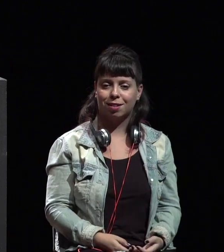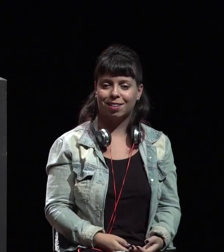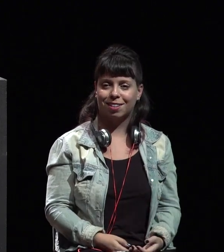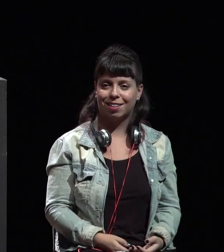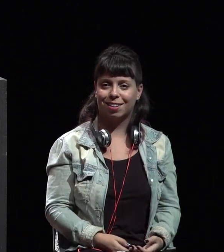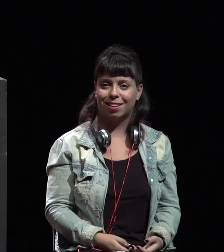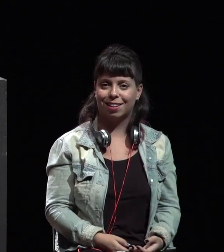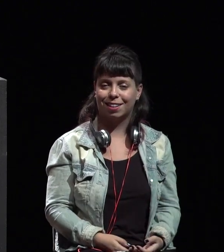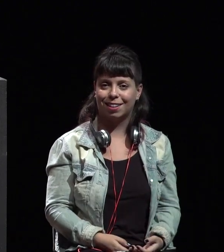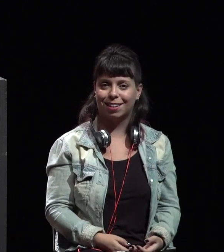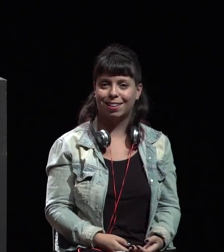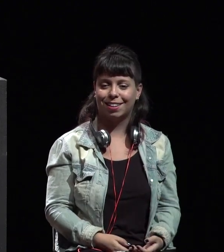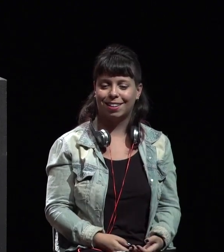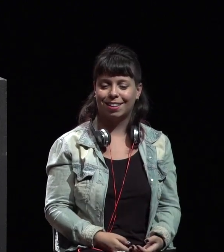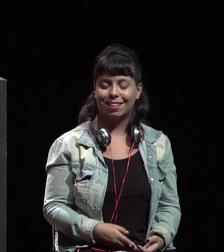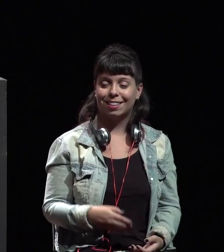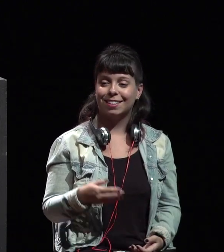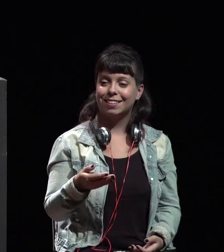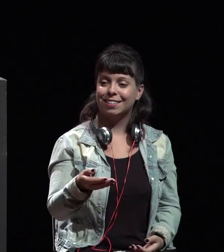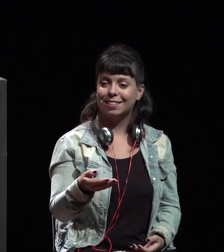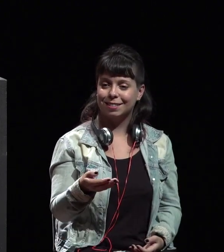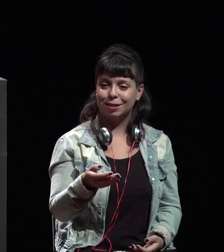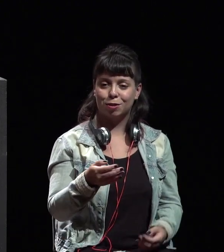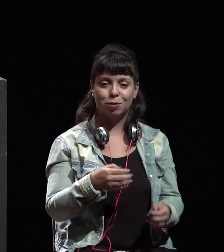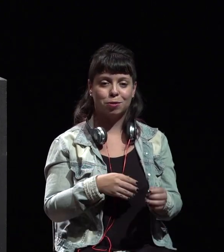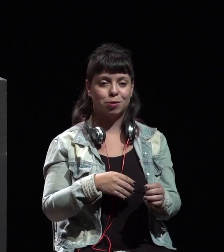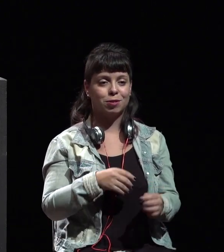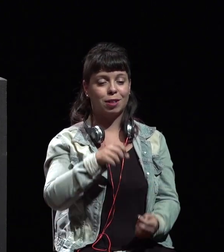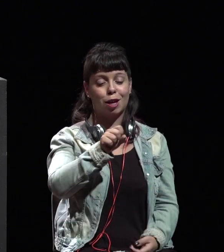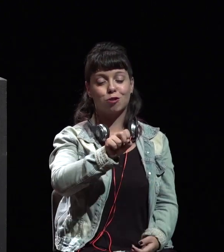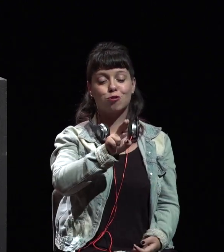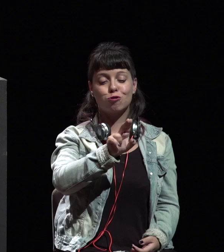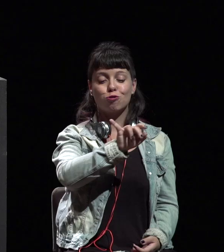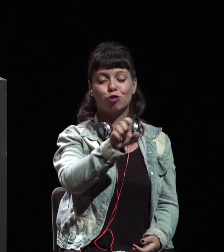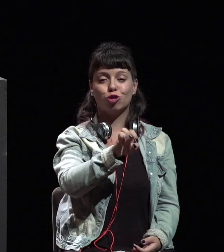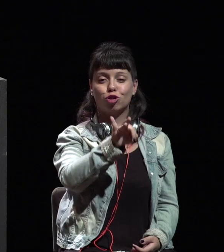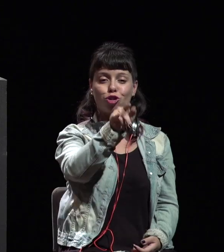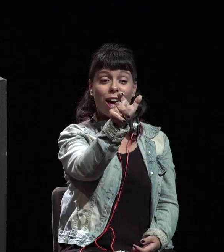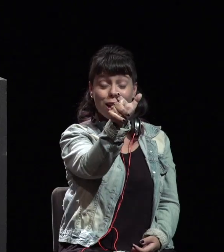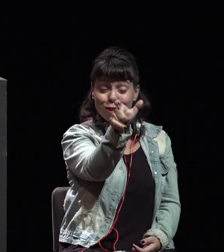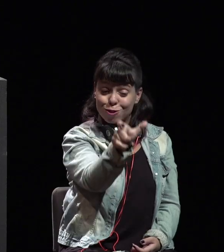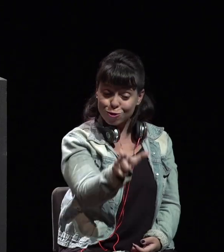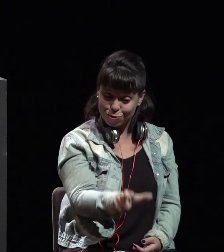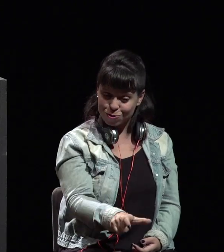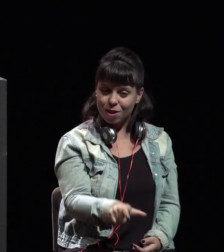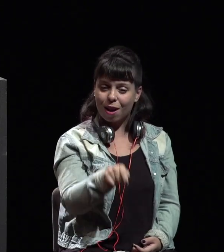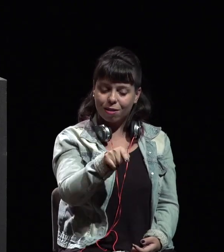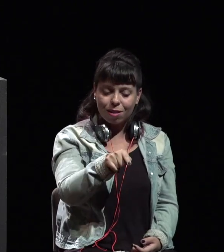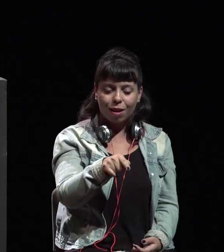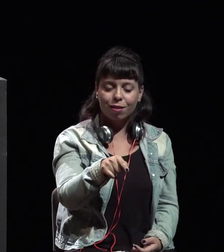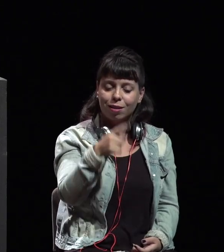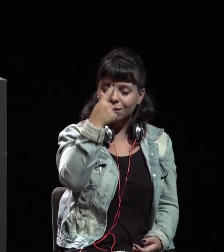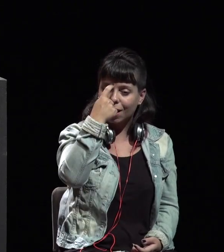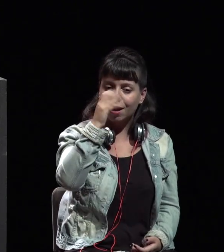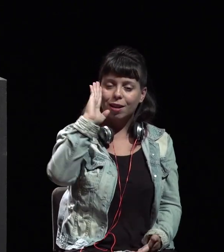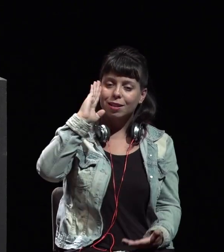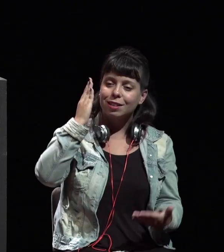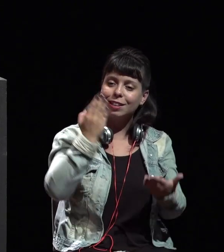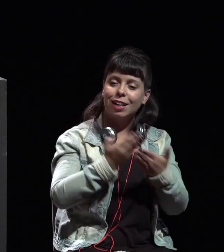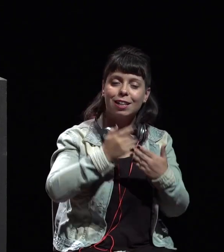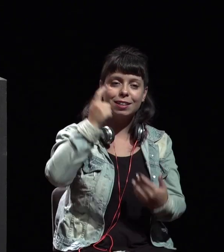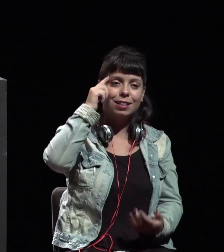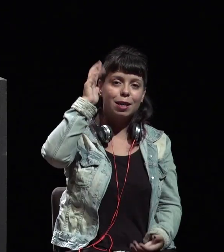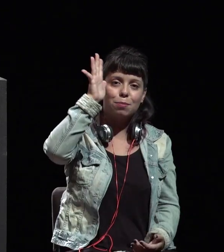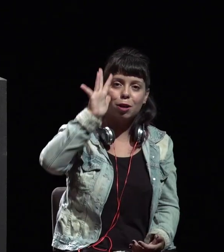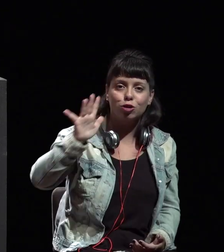Os impasses derivados da centralidade do sujeito, com S maiúsculo, né, de onde vem justamente a noção de crença, de imaginário, de fantasia, que são todas